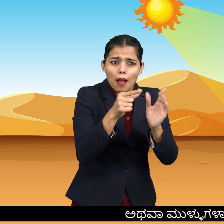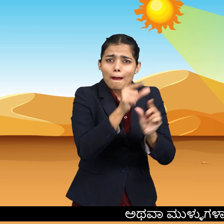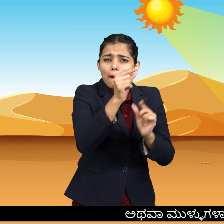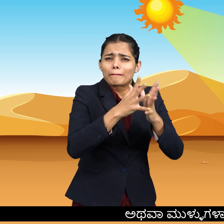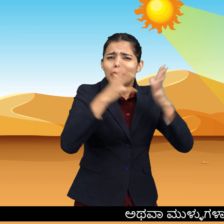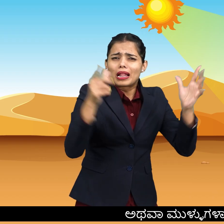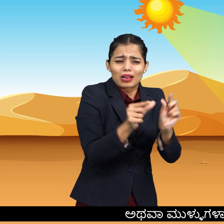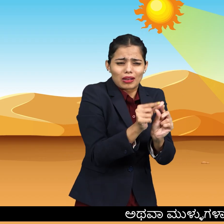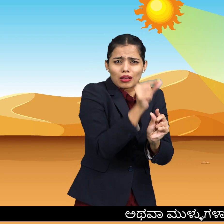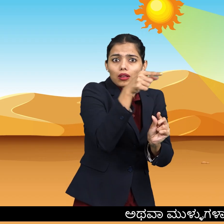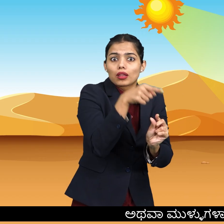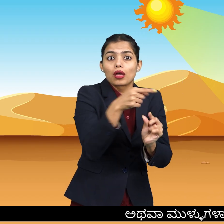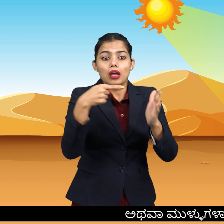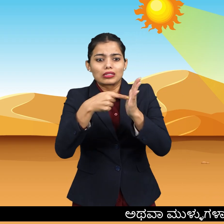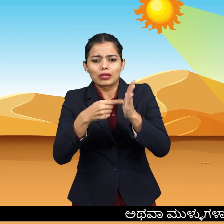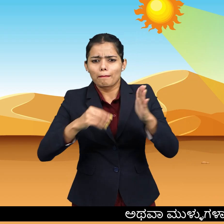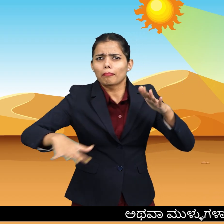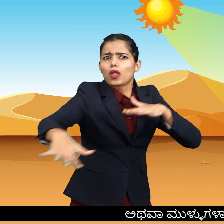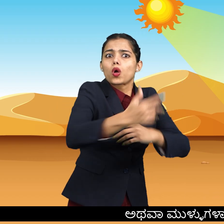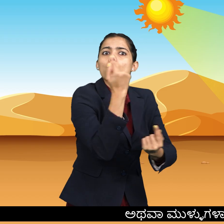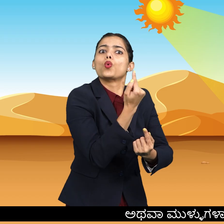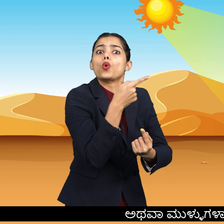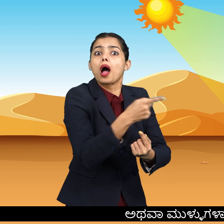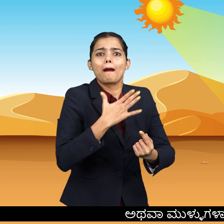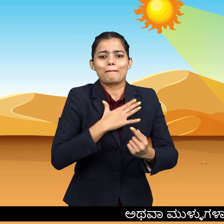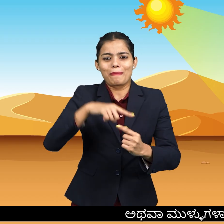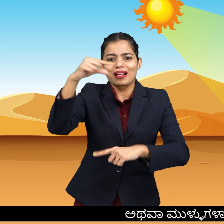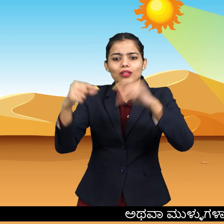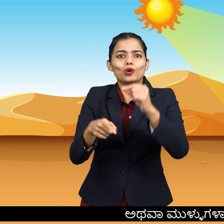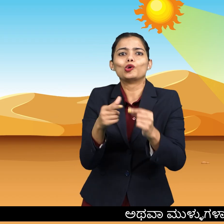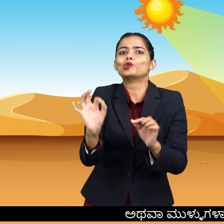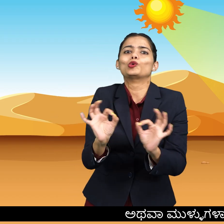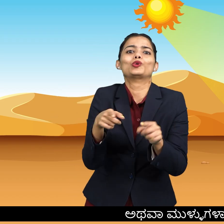ಅಥವಾ ಮುಳ್ಳುಗಳಾಗಿ ಮಾರ್ಪಡಿಸಲ್ಪಟ್ಟಿವೆ.